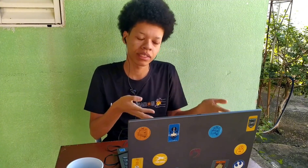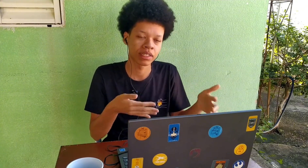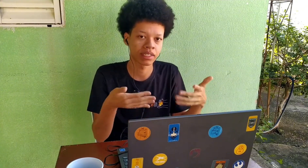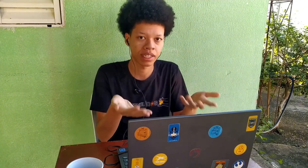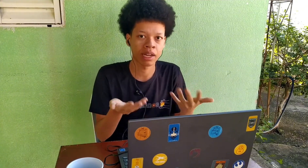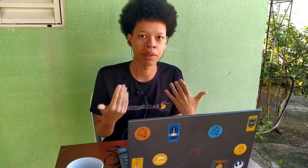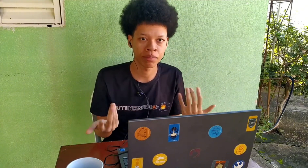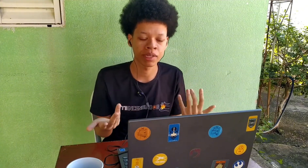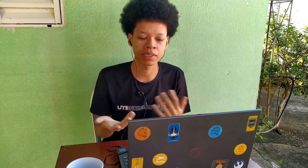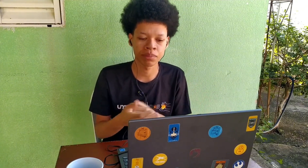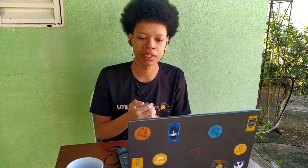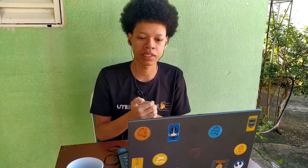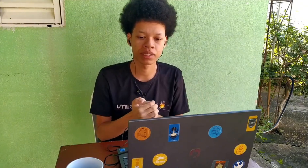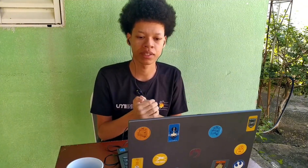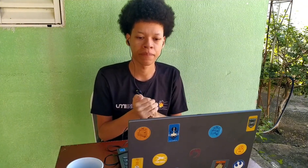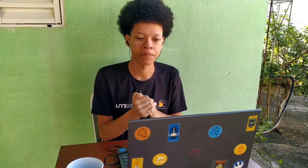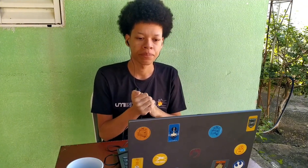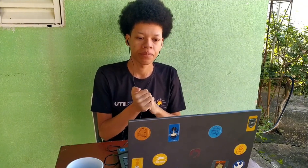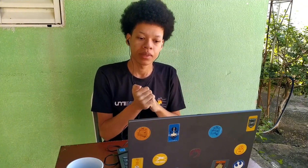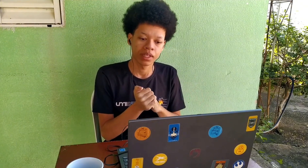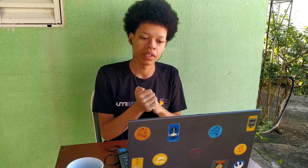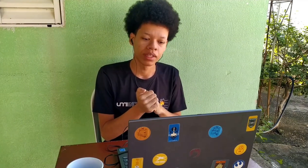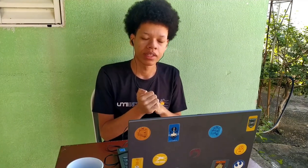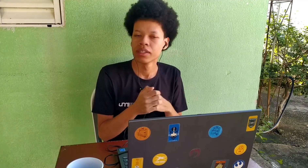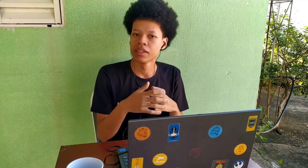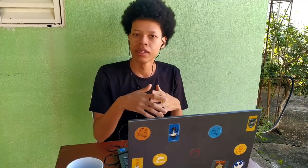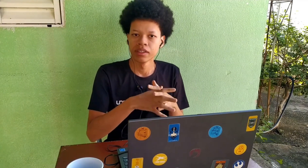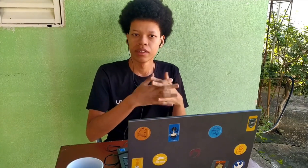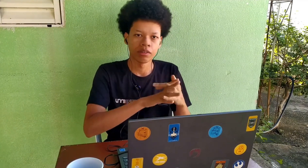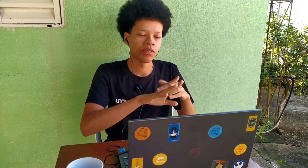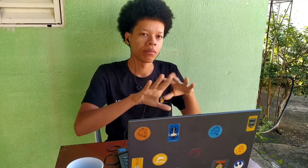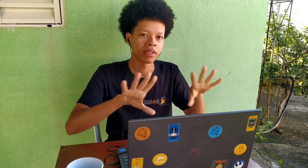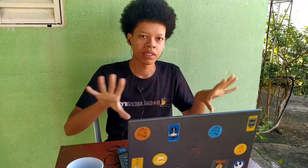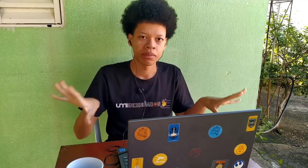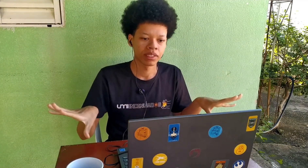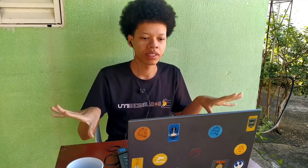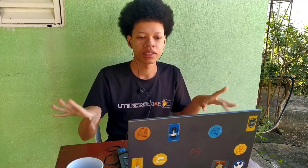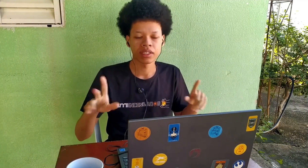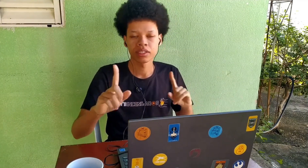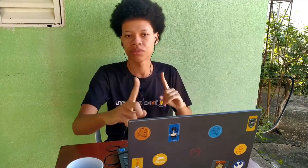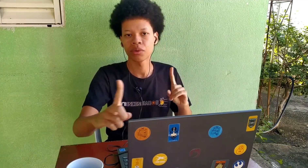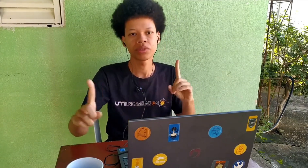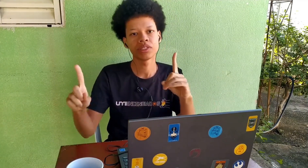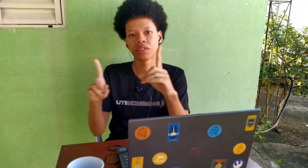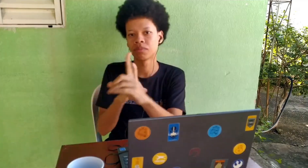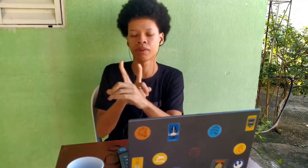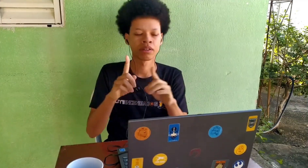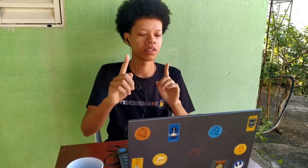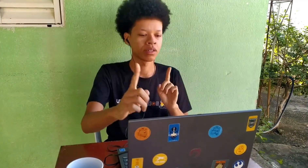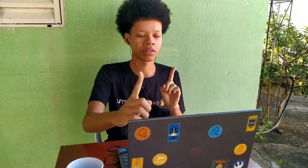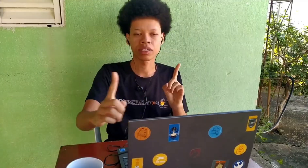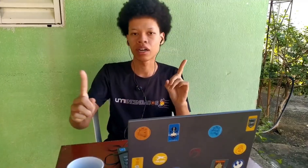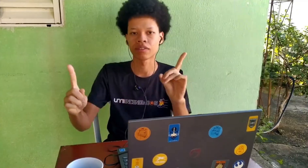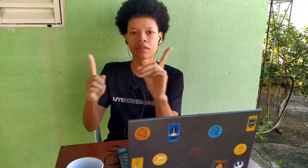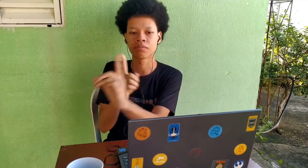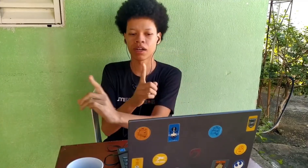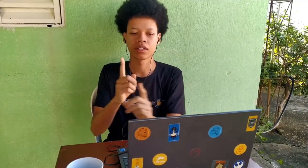nessa, que era a minha primeira experiência. E foi basicamente assim: aí tinha um rodízio, aí eu trocava,